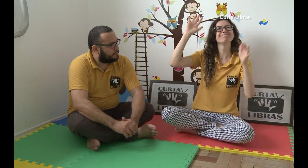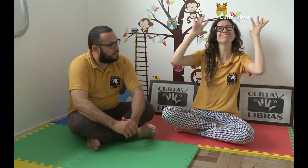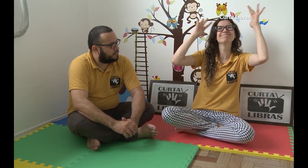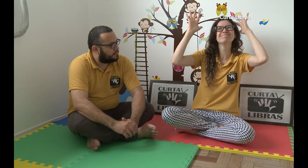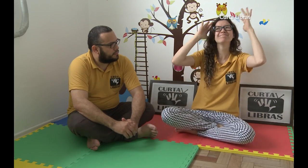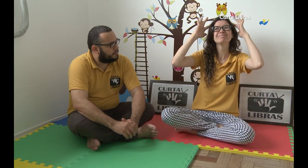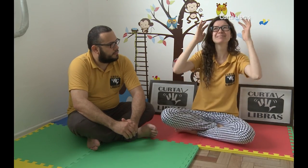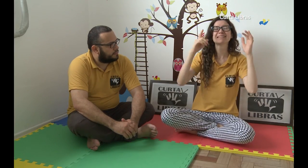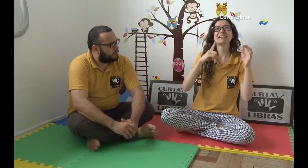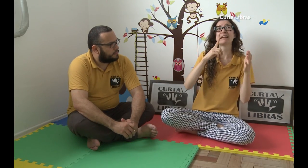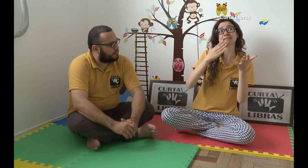Pode ser a cesárea